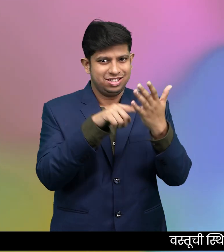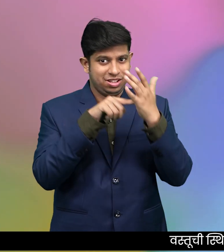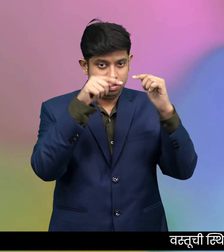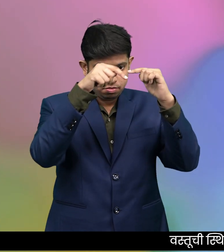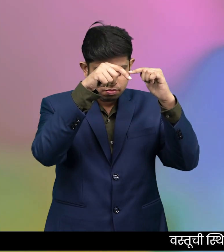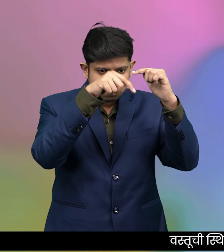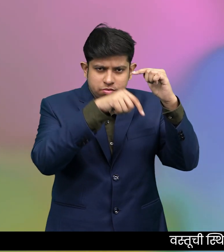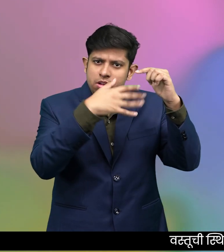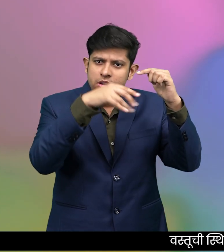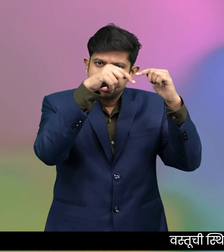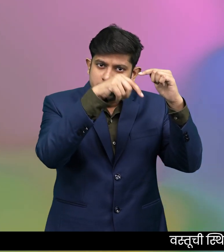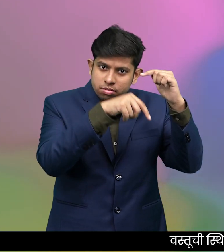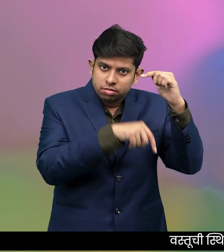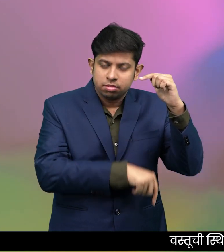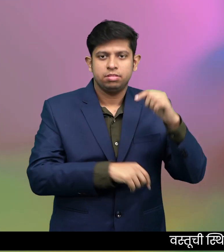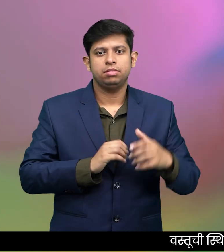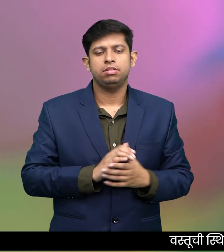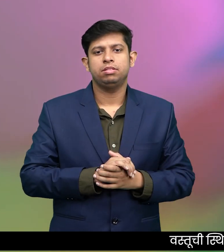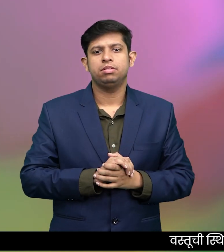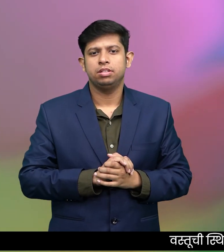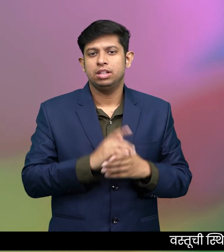at infinity.